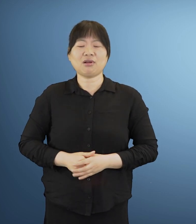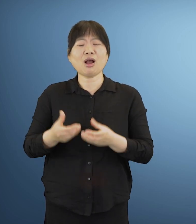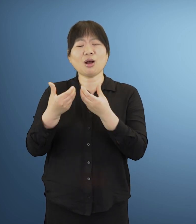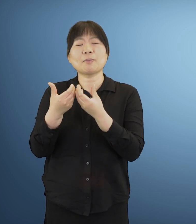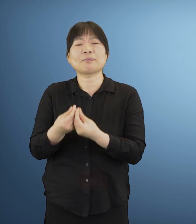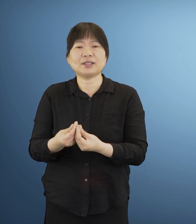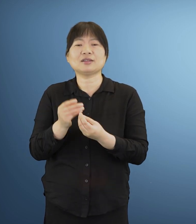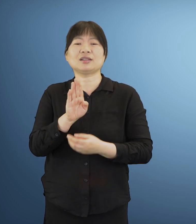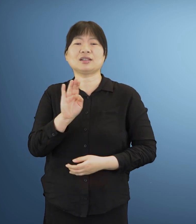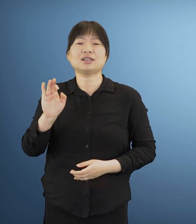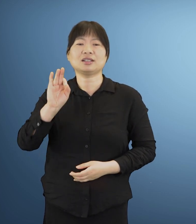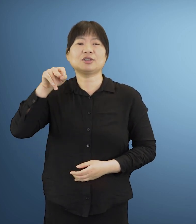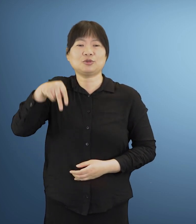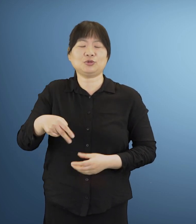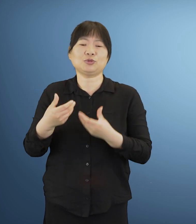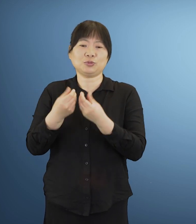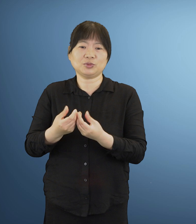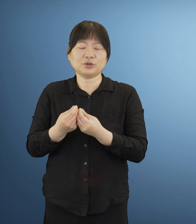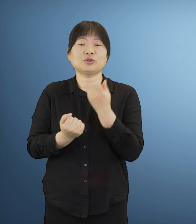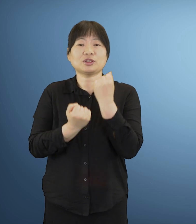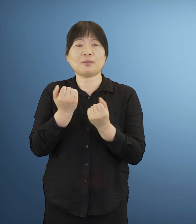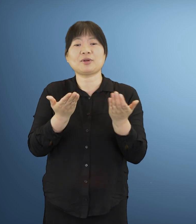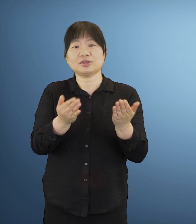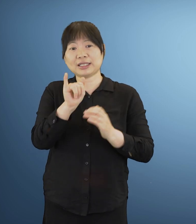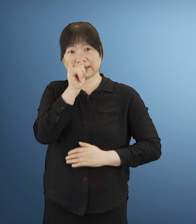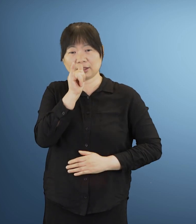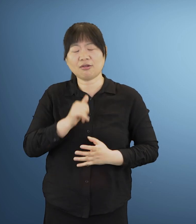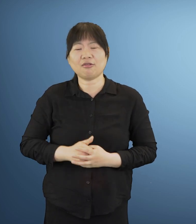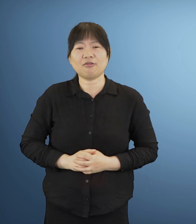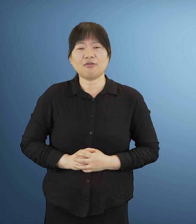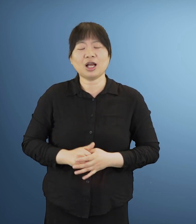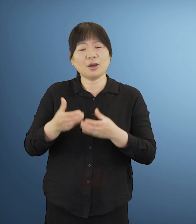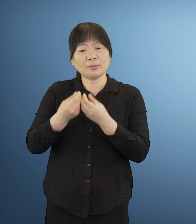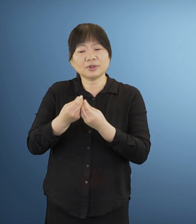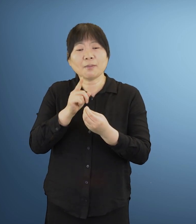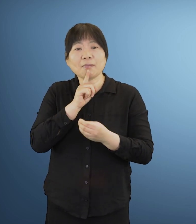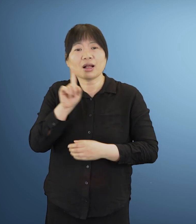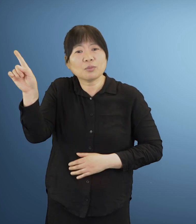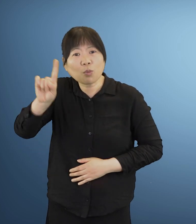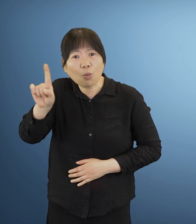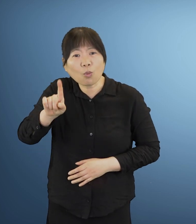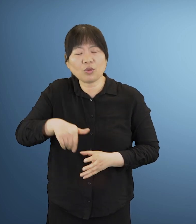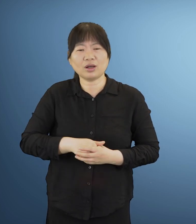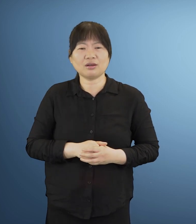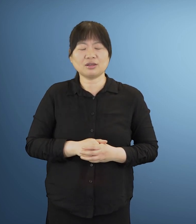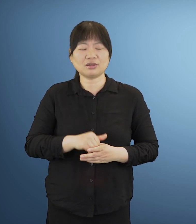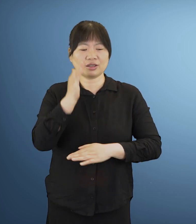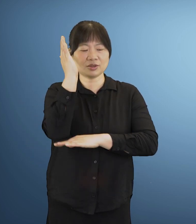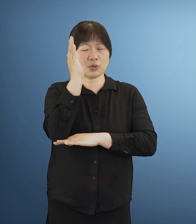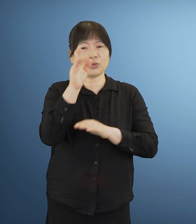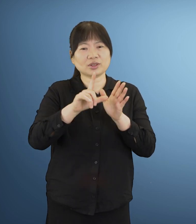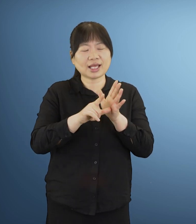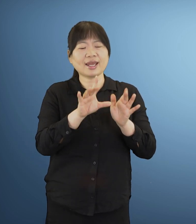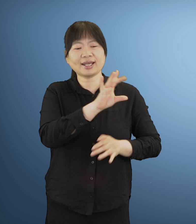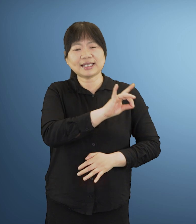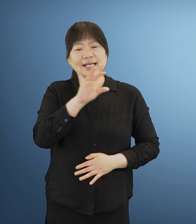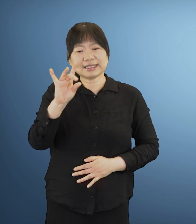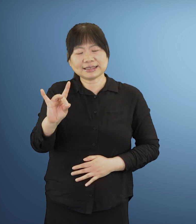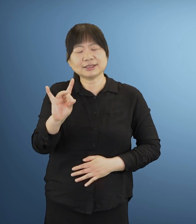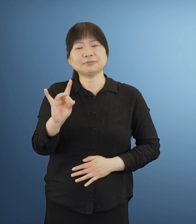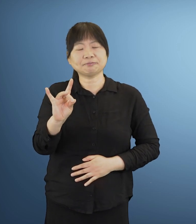비유로 설명을 하셨어요. 여기 비유라는 말은 제가 설교 시간에 가끔